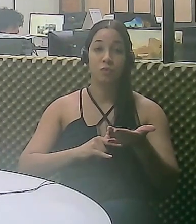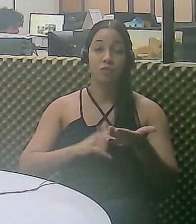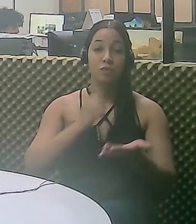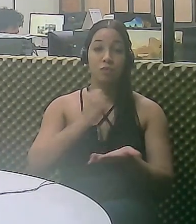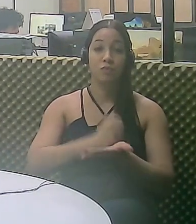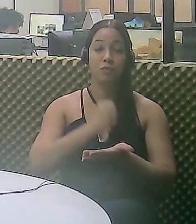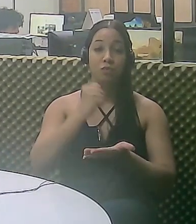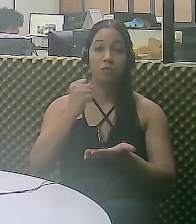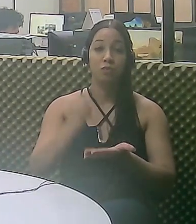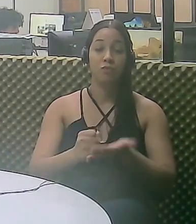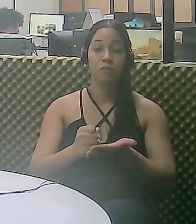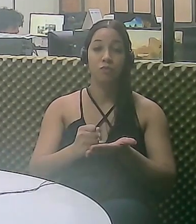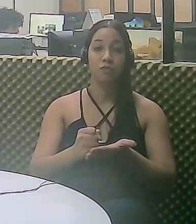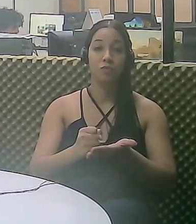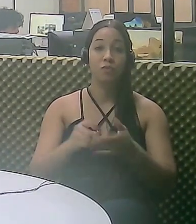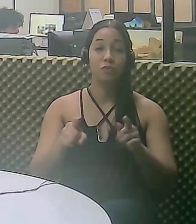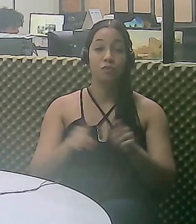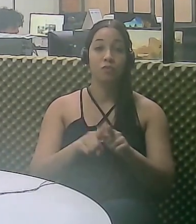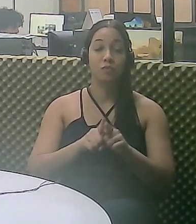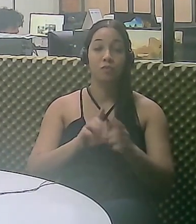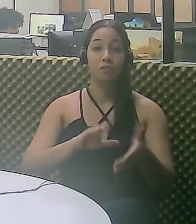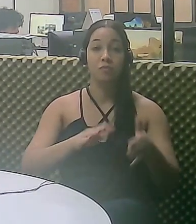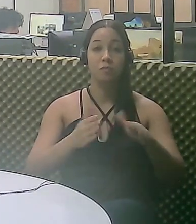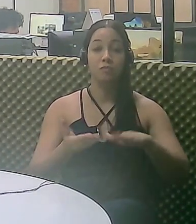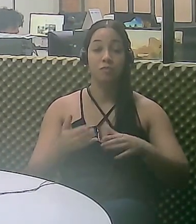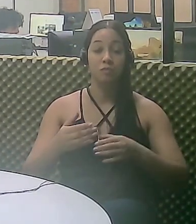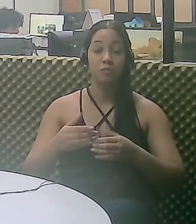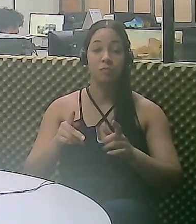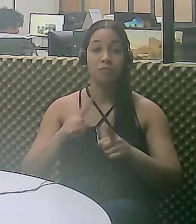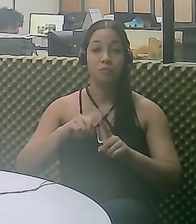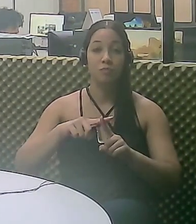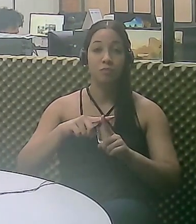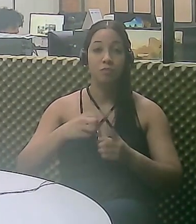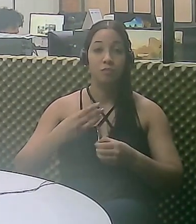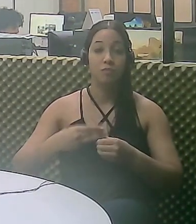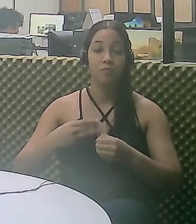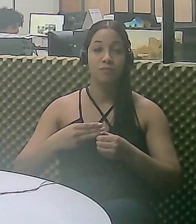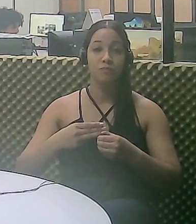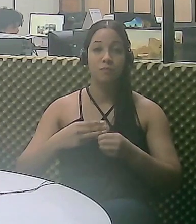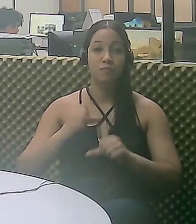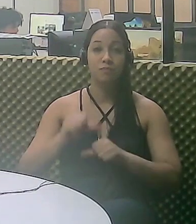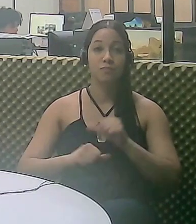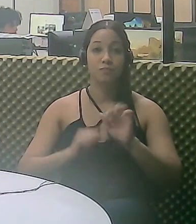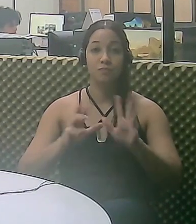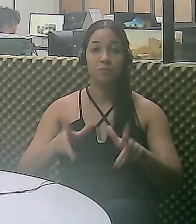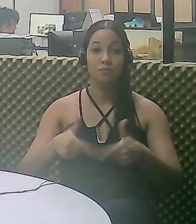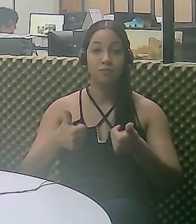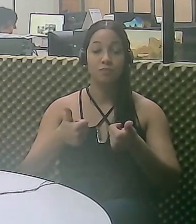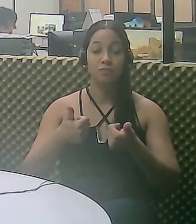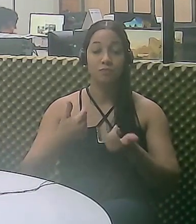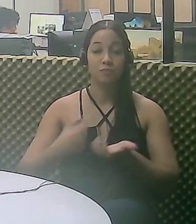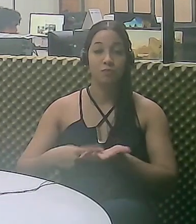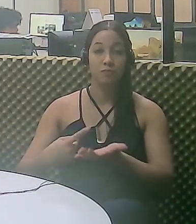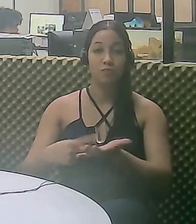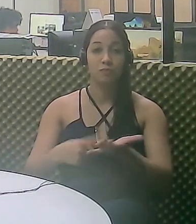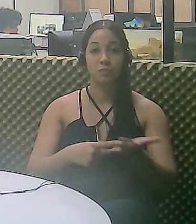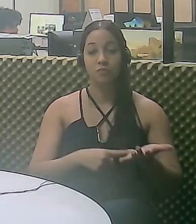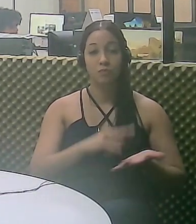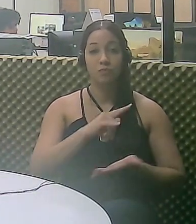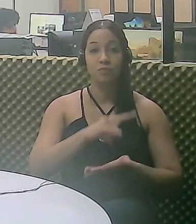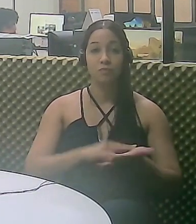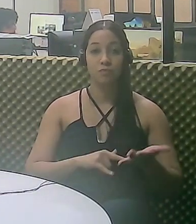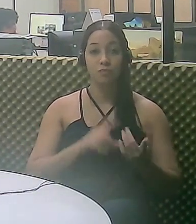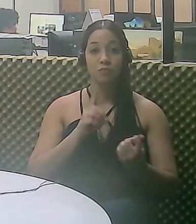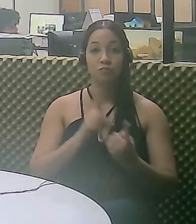cartório de registro civil e aos cemitérios municipais. Com as renovações contratuais, as empresas passarão a atender